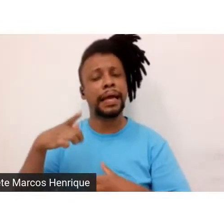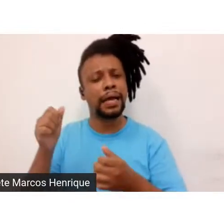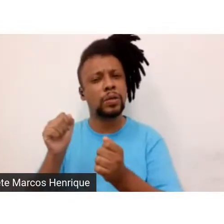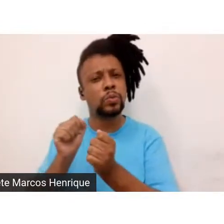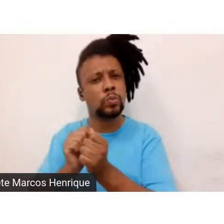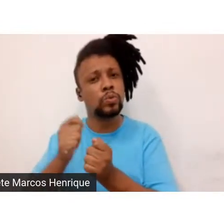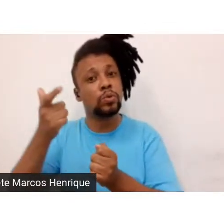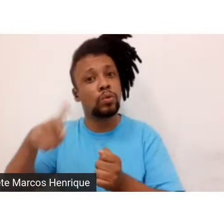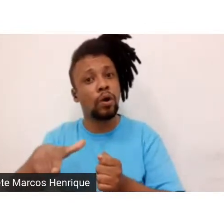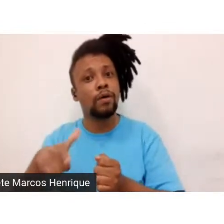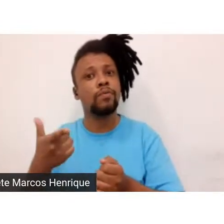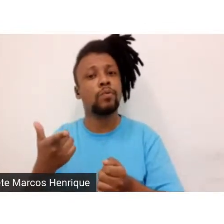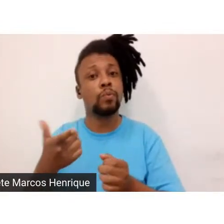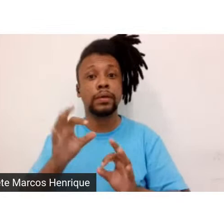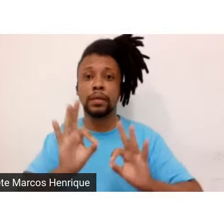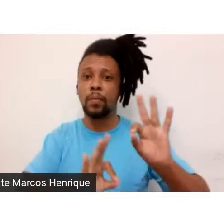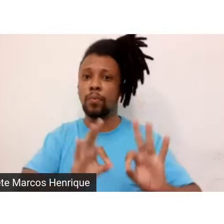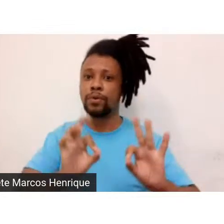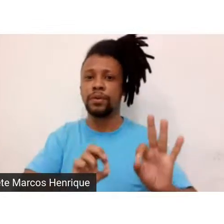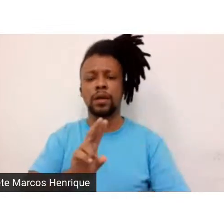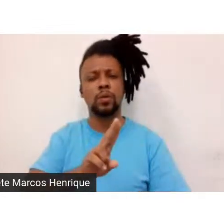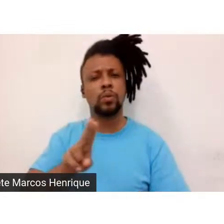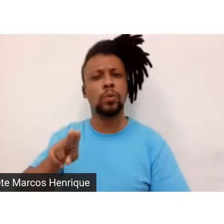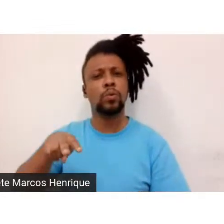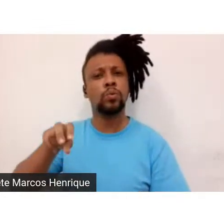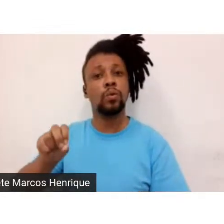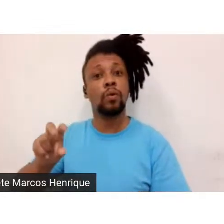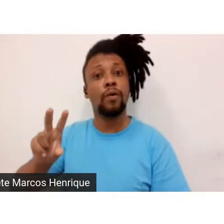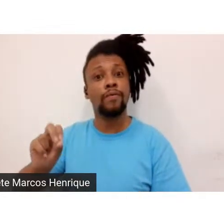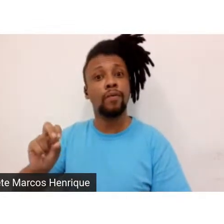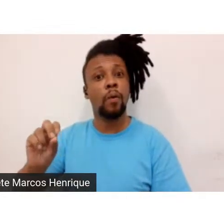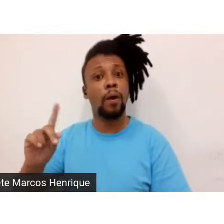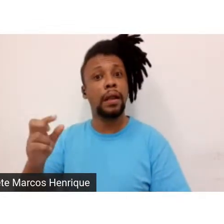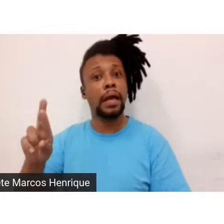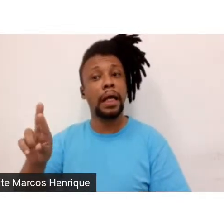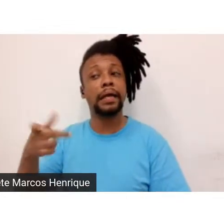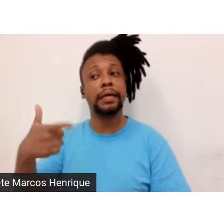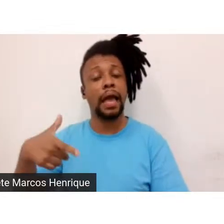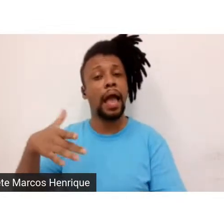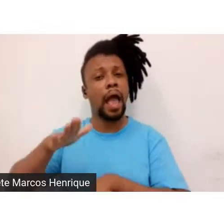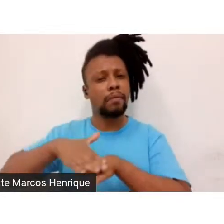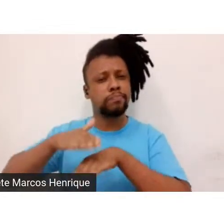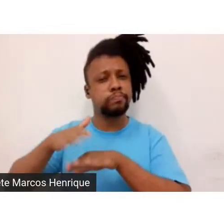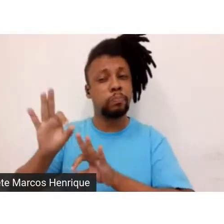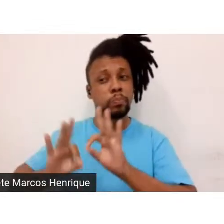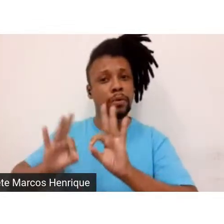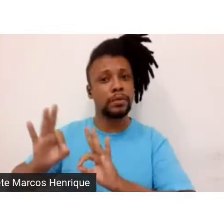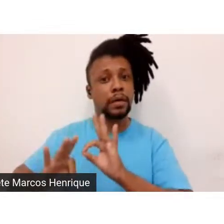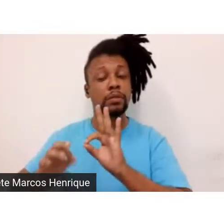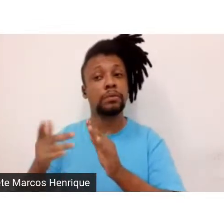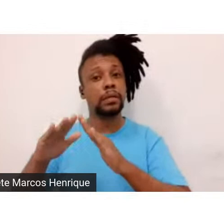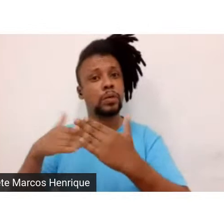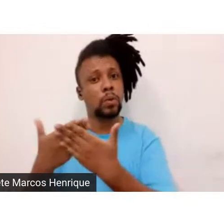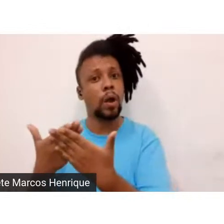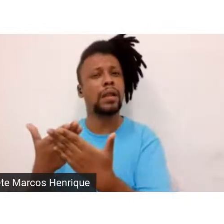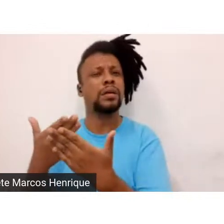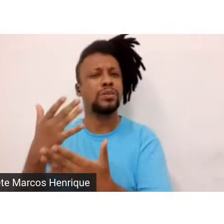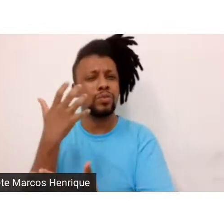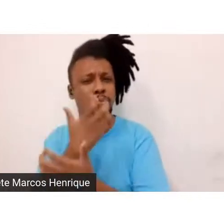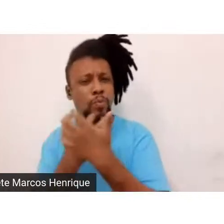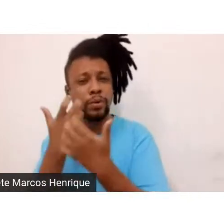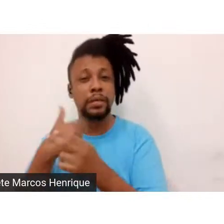que é desenvolvido pela Escola de Música da UFRJ junto com a Funarte EA Fundação Nacional das